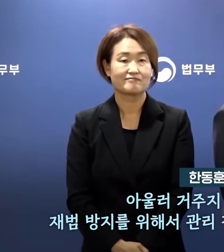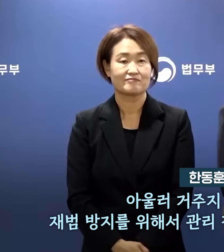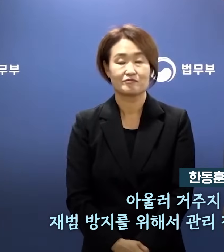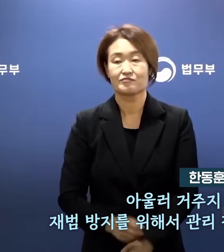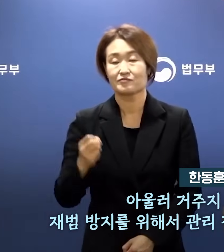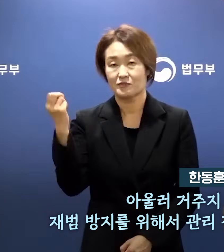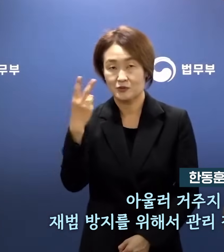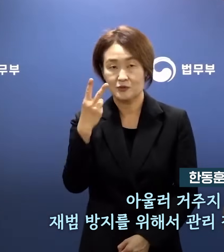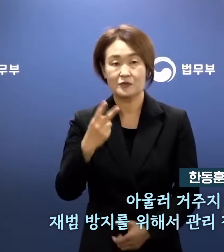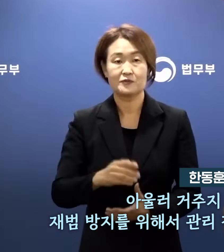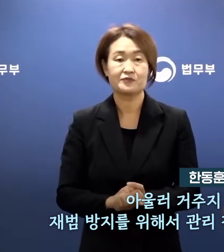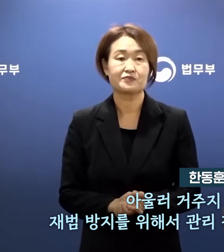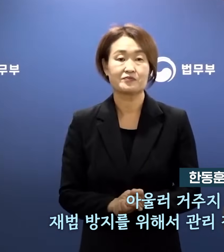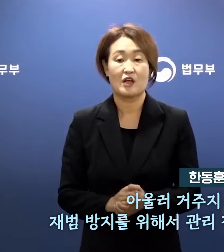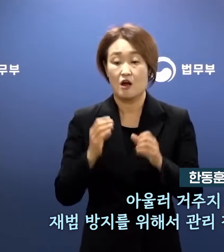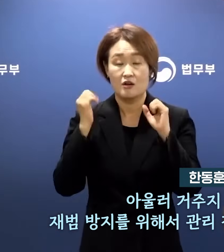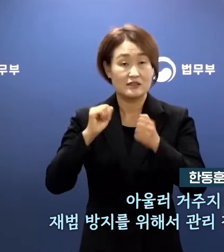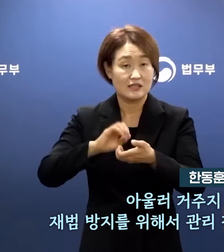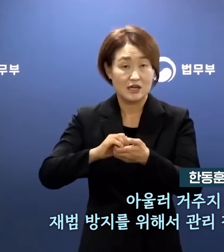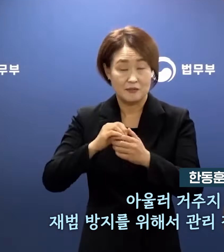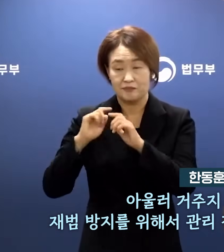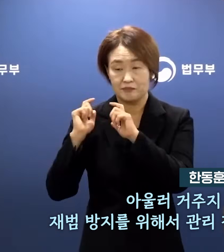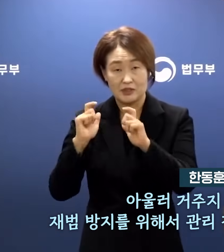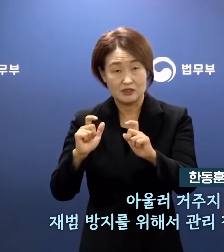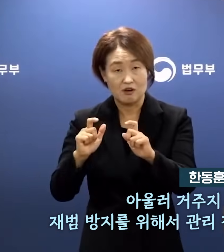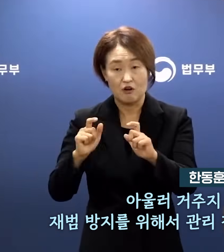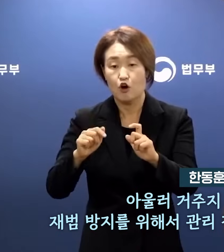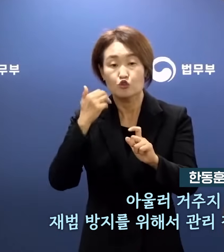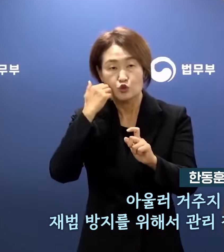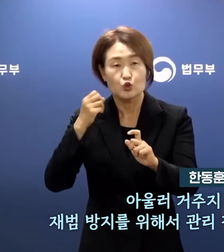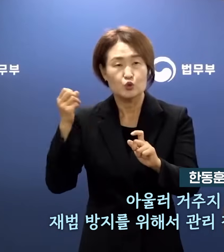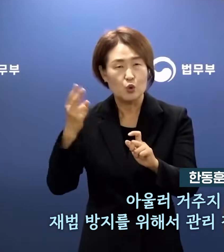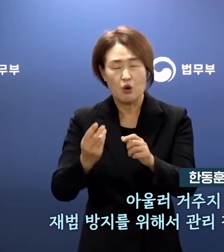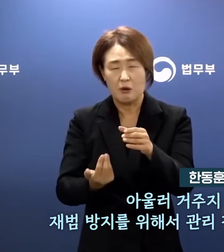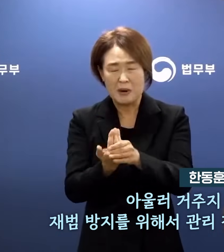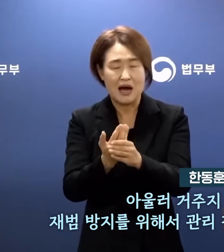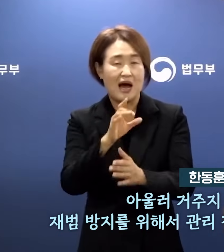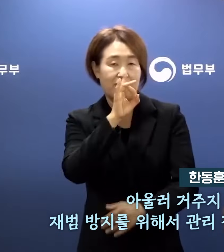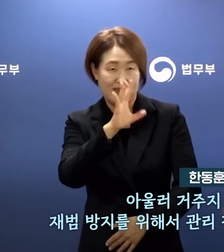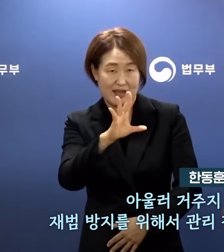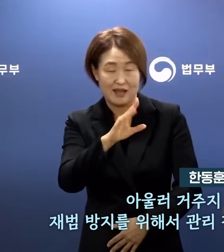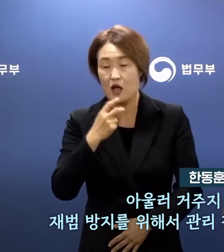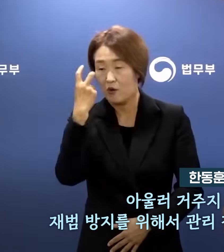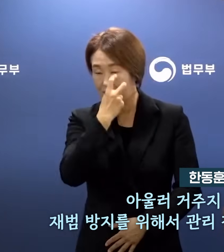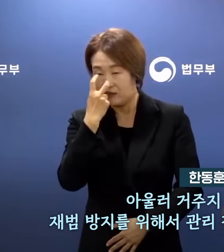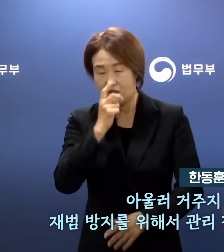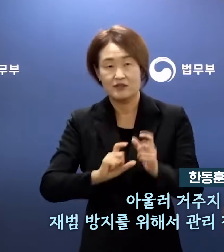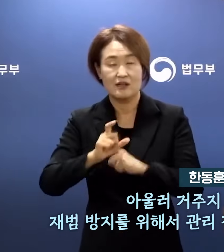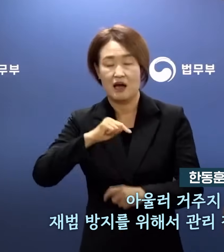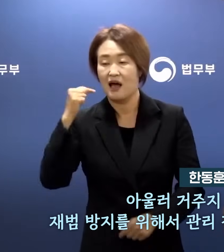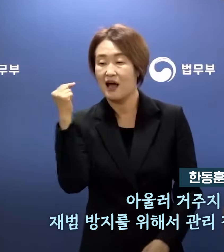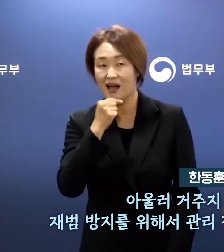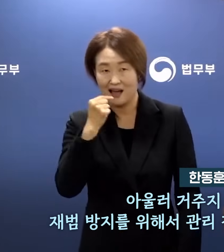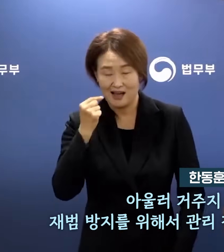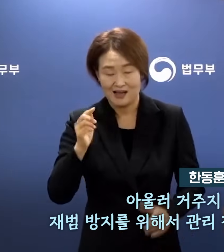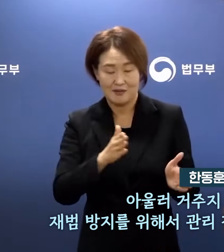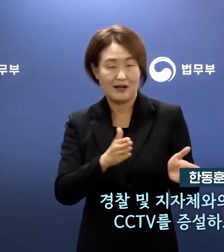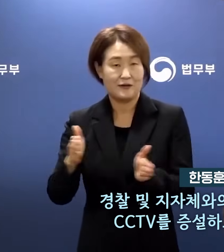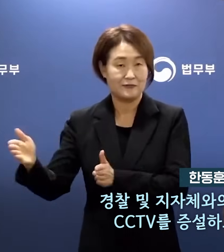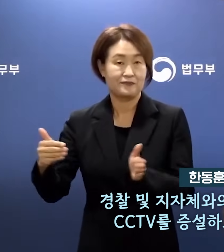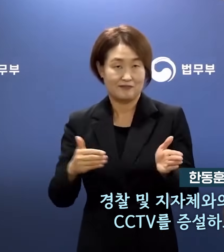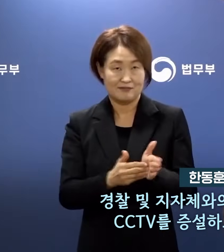아울러 거주 제한 명령의 대상자 재범 방지를 위해서 관리 감독 강화 방안을